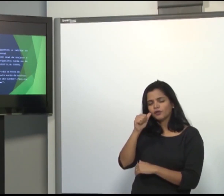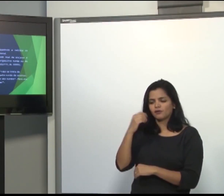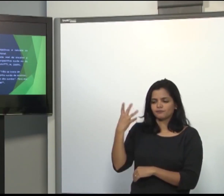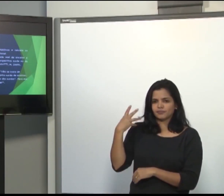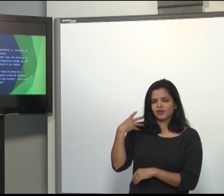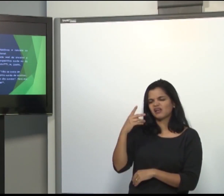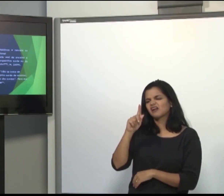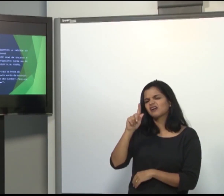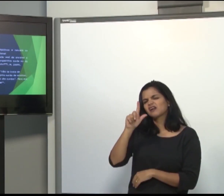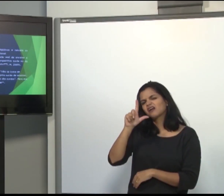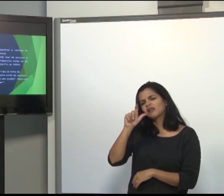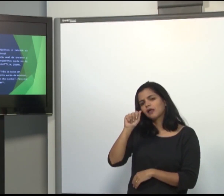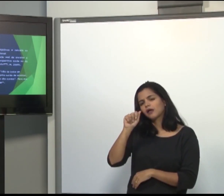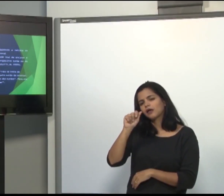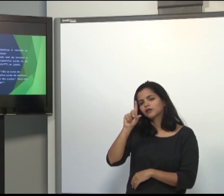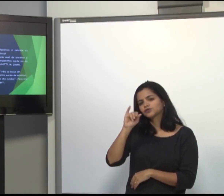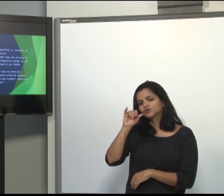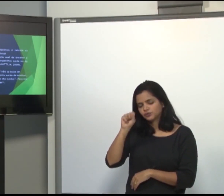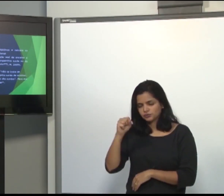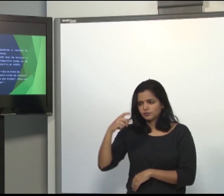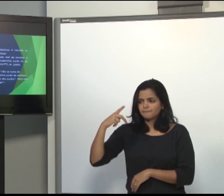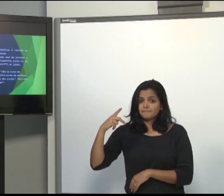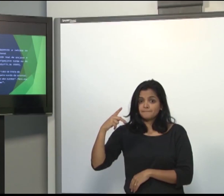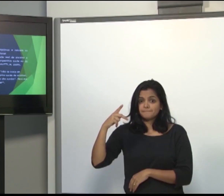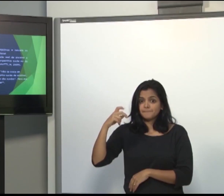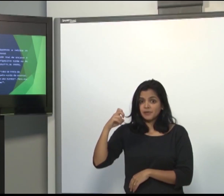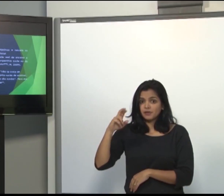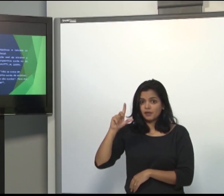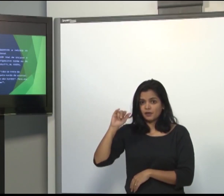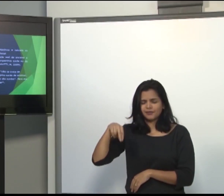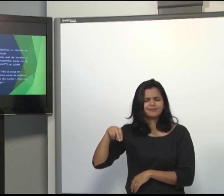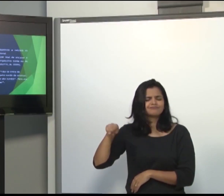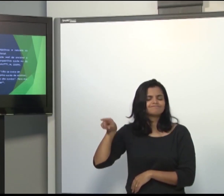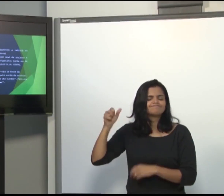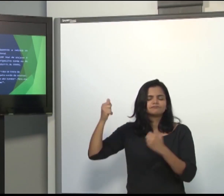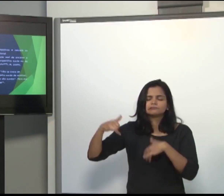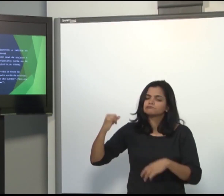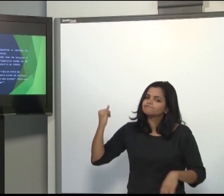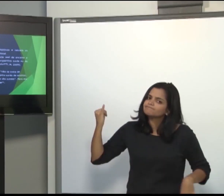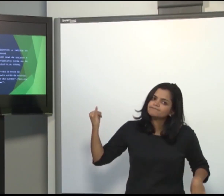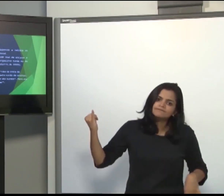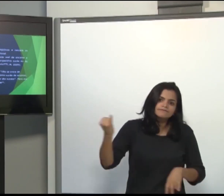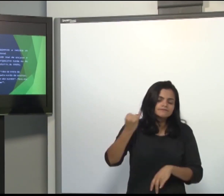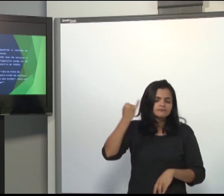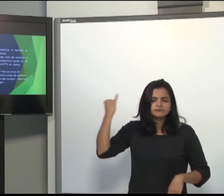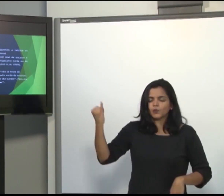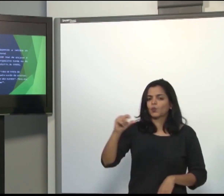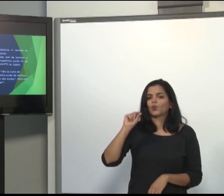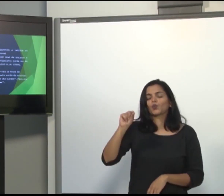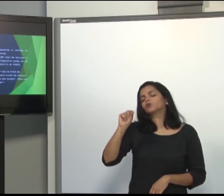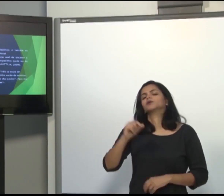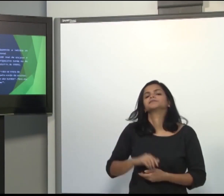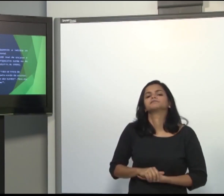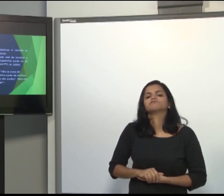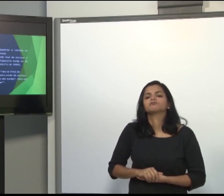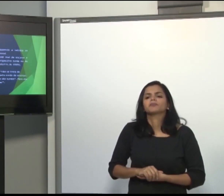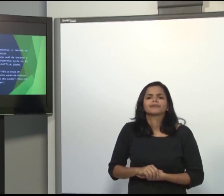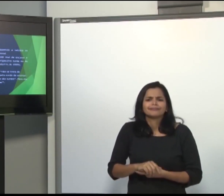A autora Gladys Perlin, ela explica, e é muito importante a explicação, o que ela fala.